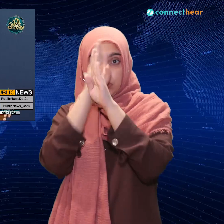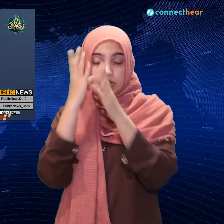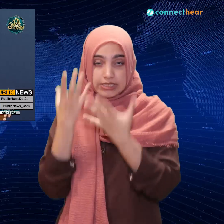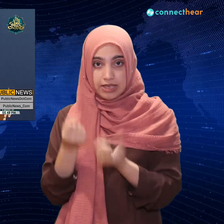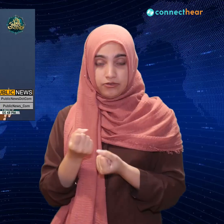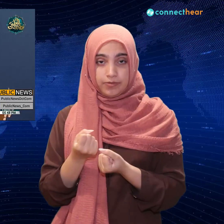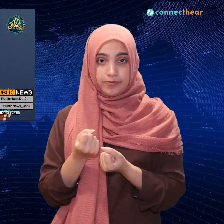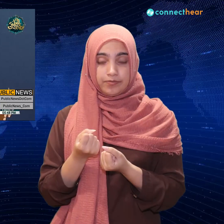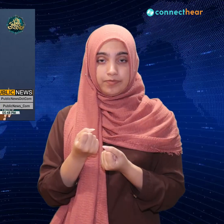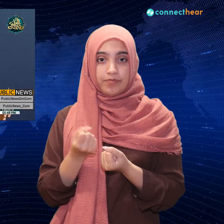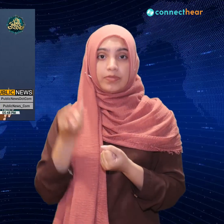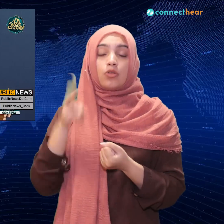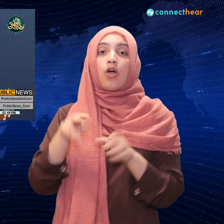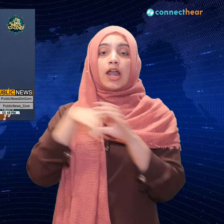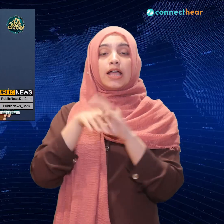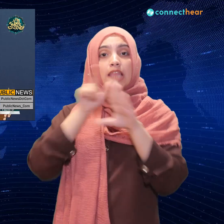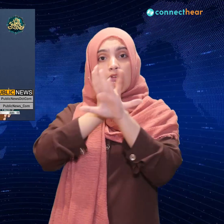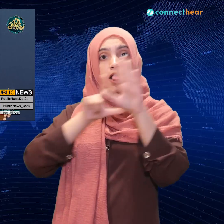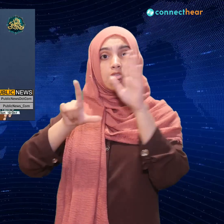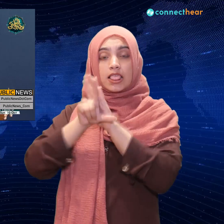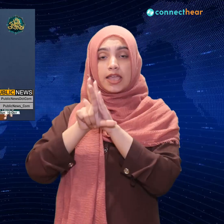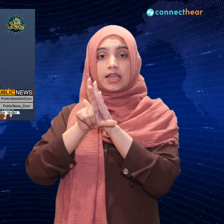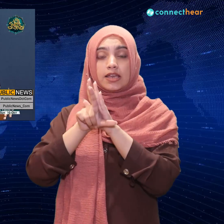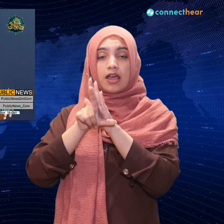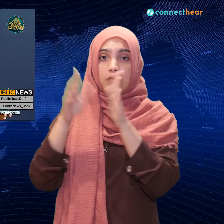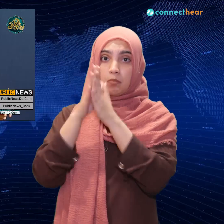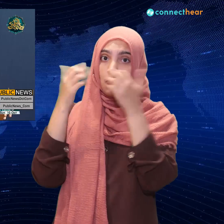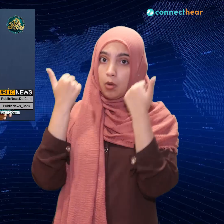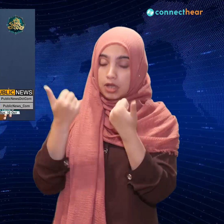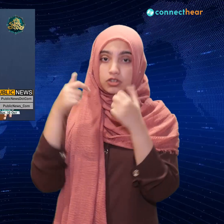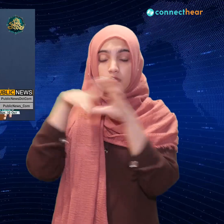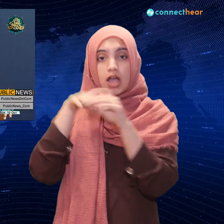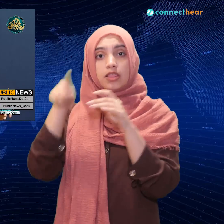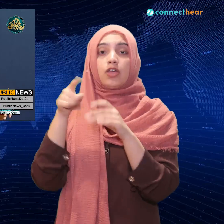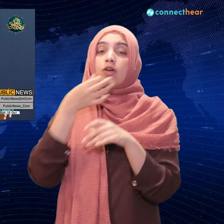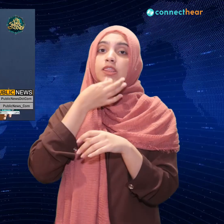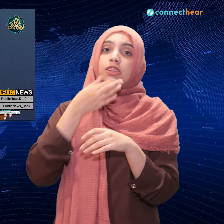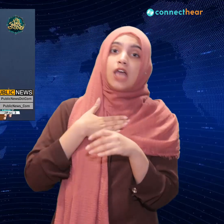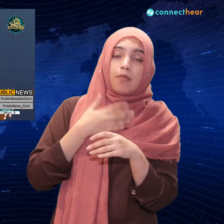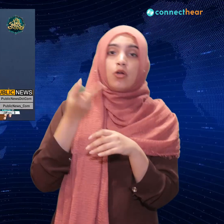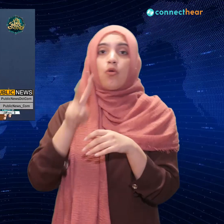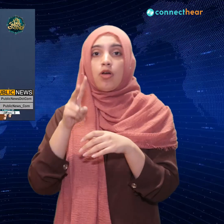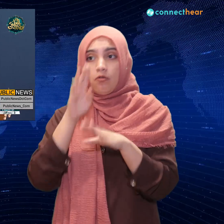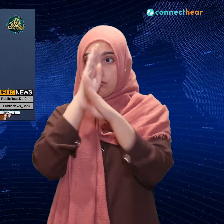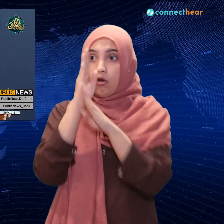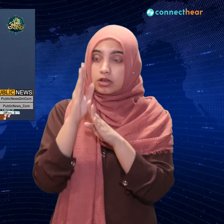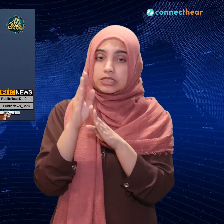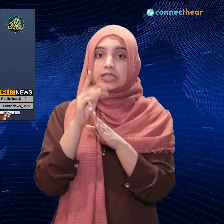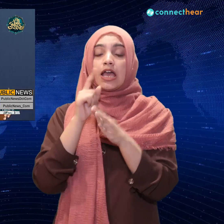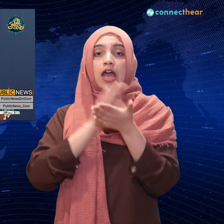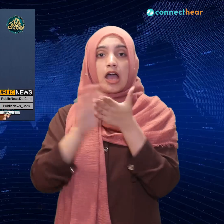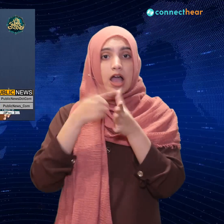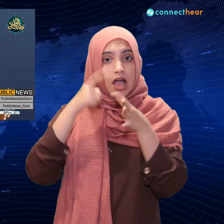جو ان کے جو لیڈرشپ تھی اس کے اوپر جو اخلاقیات کا معیار تھا وہ عام لوگوں سے بھی زیادہ اوپر تھا. آپ